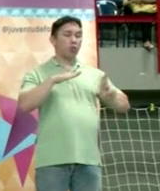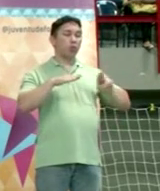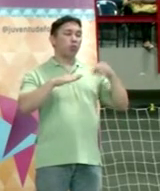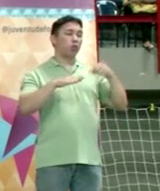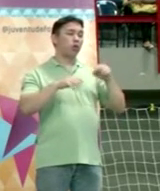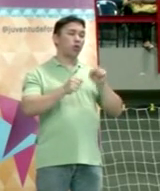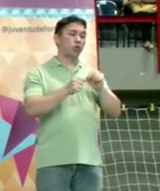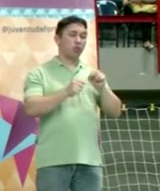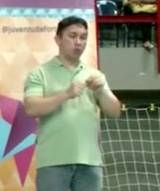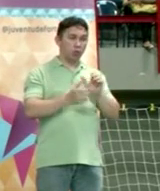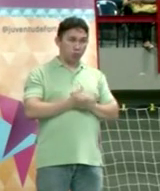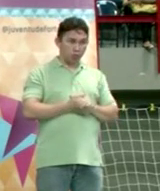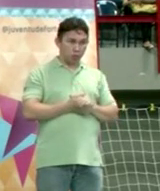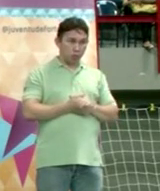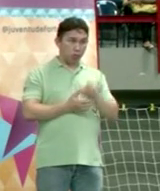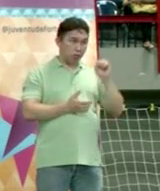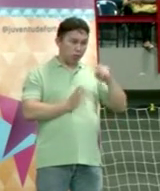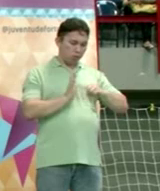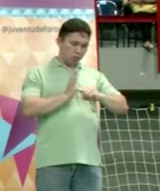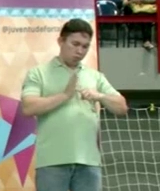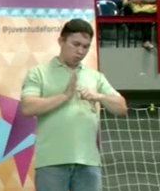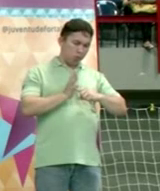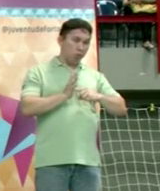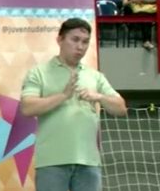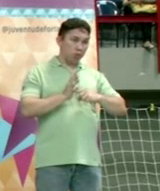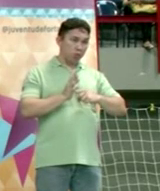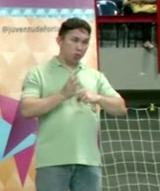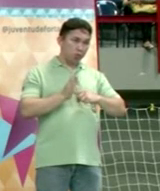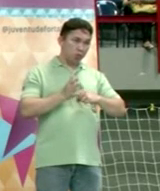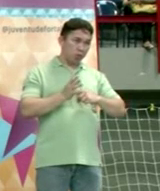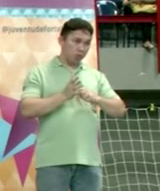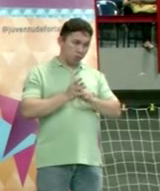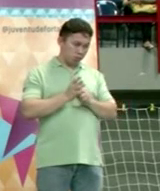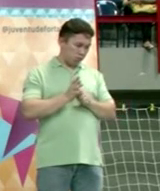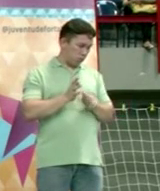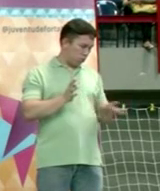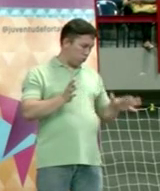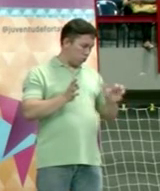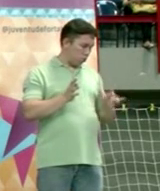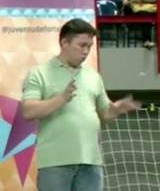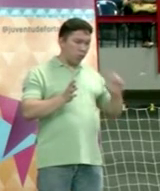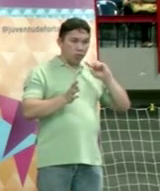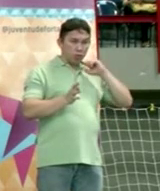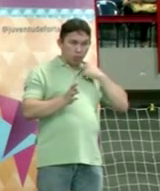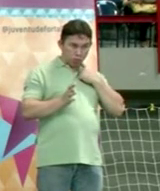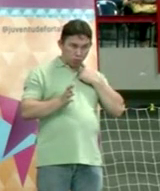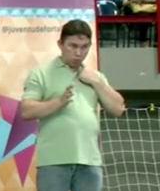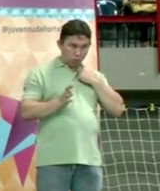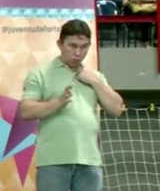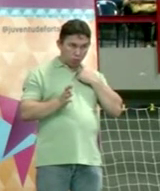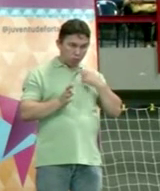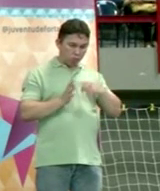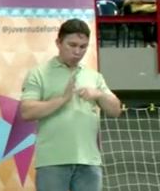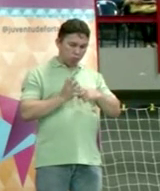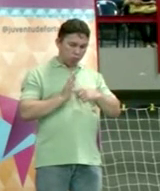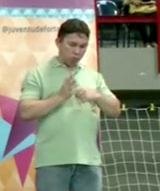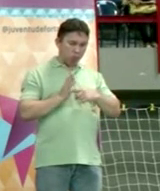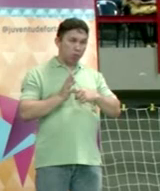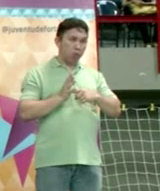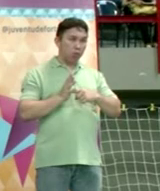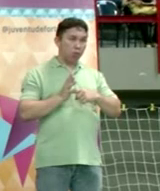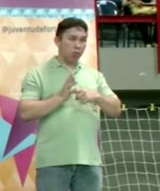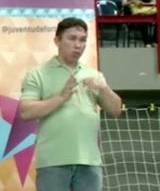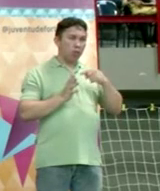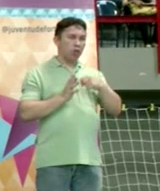fazendo? Se o motor identifica que está liberando muito poluente, o motor